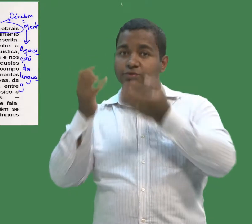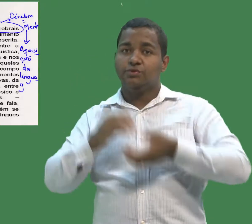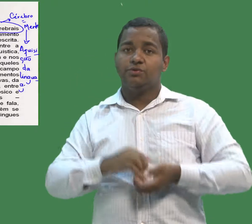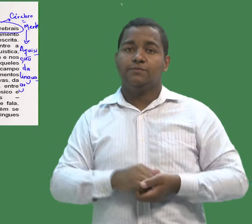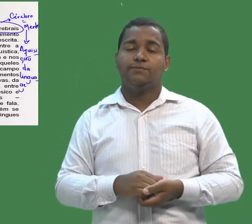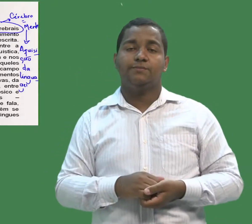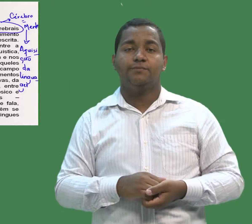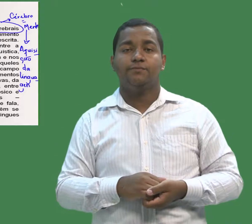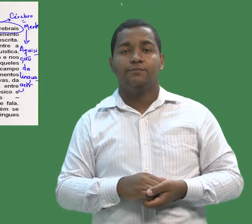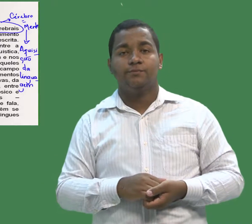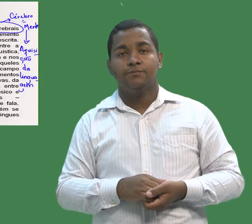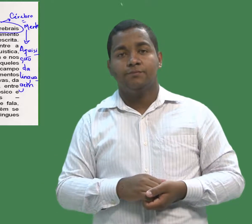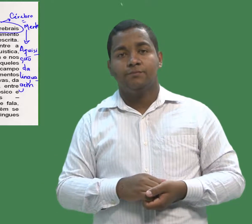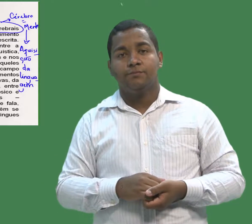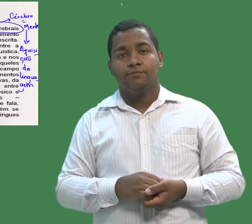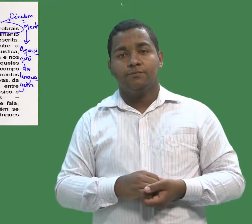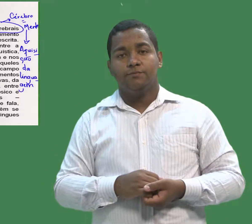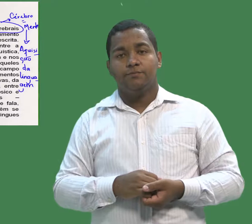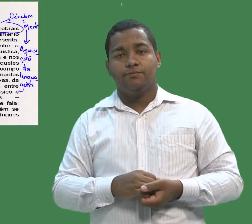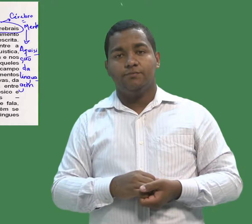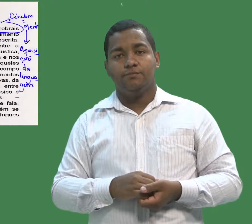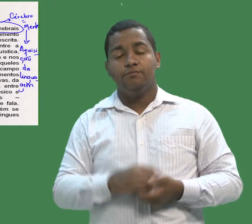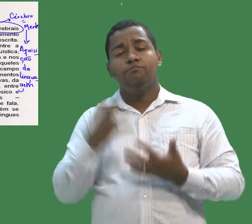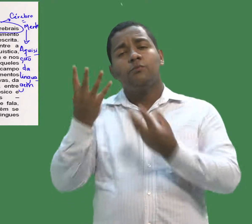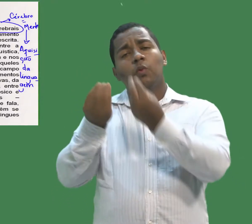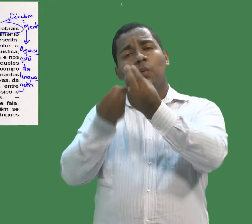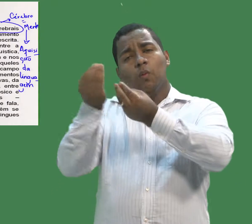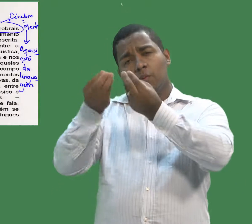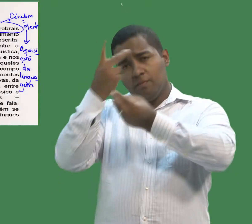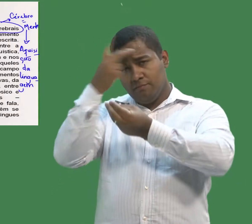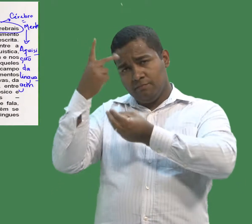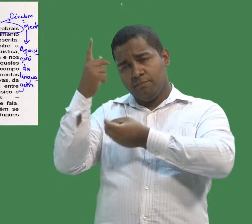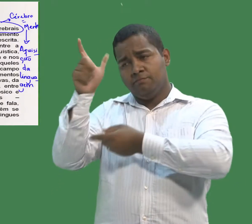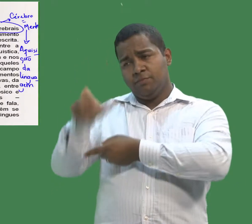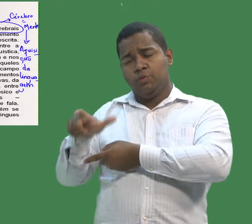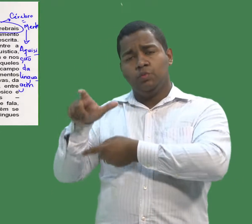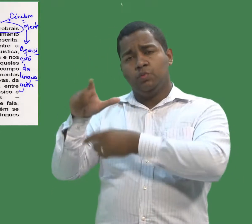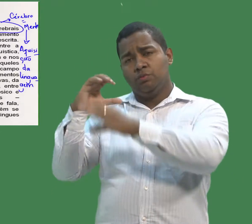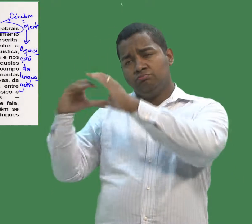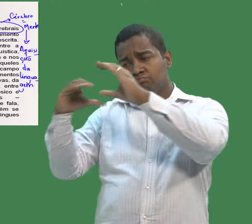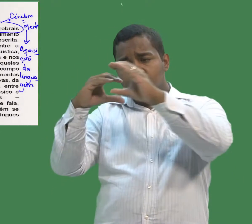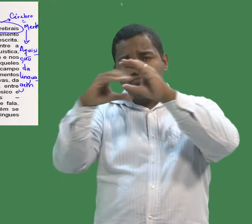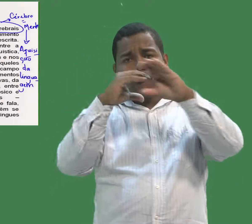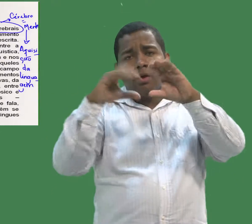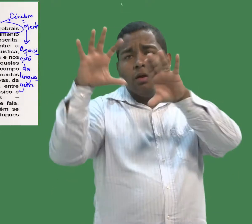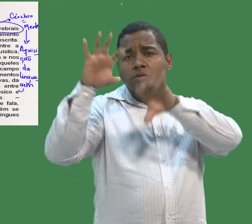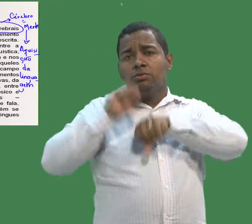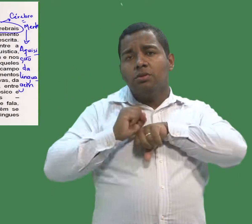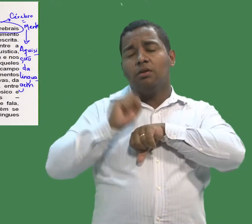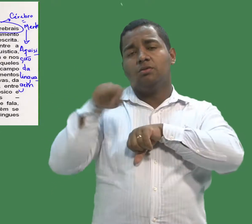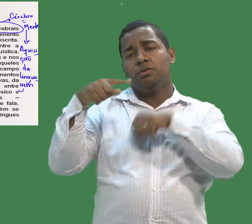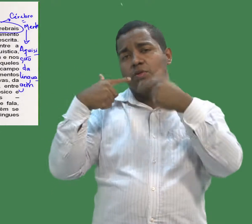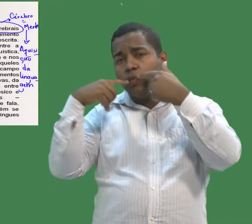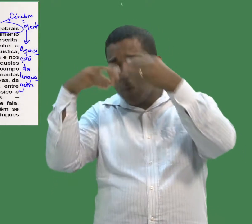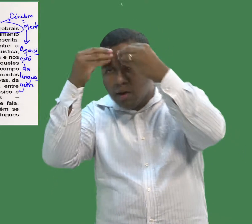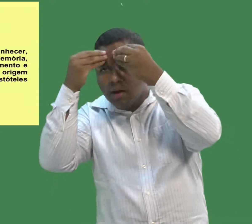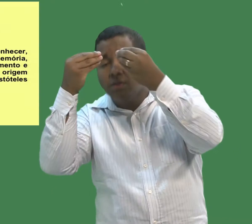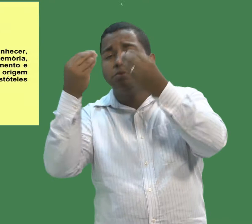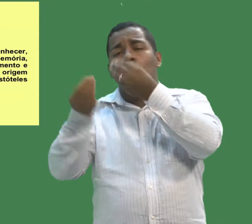Como que esse falante, na verdade, ele vai adquirir essa linguagem? Qual que é o meio que vai fazer com que ele realmente aprenda tal